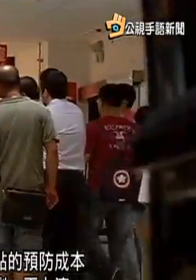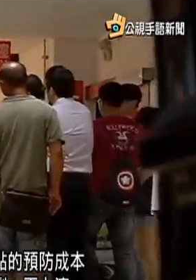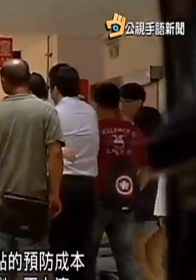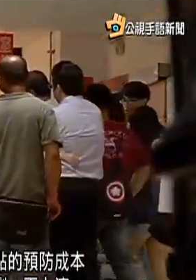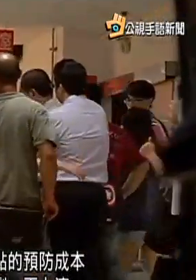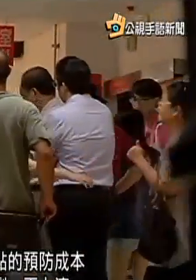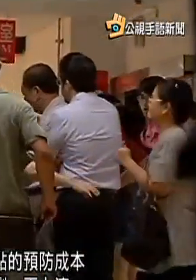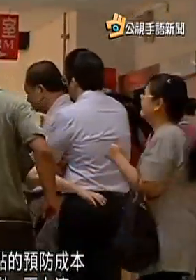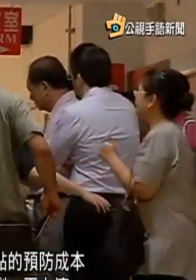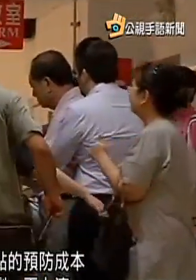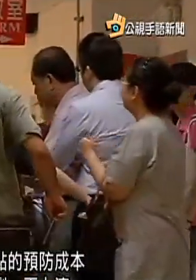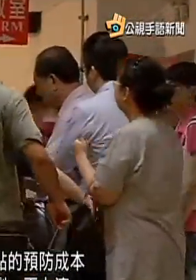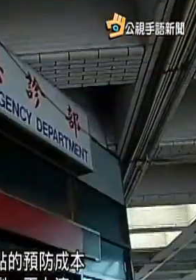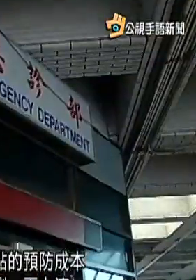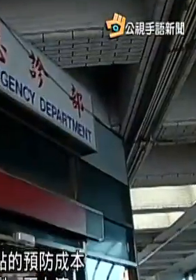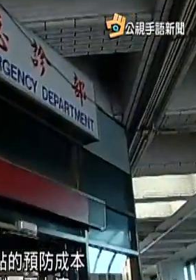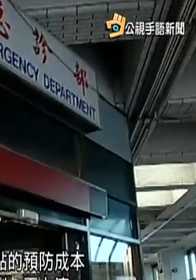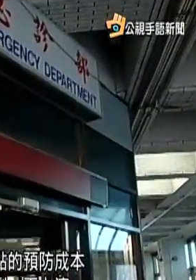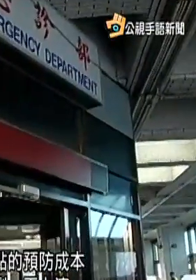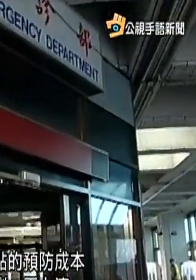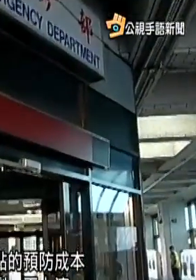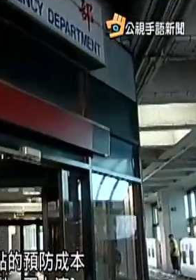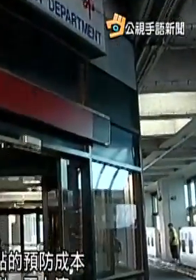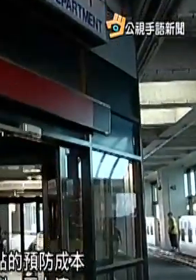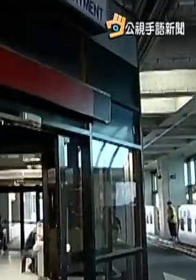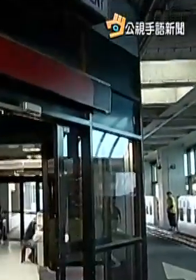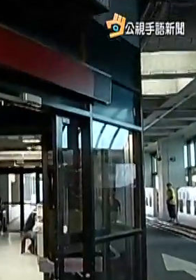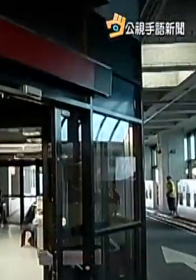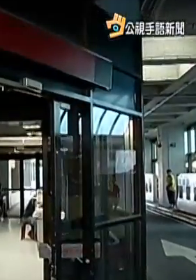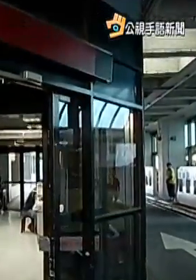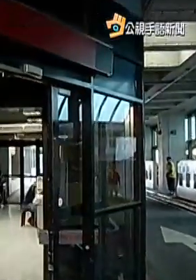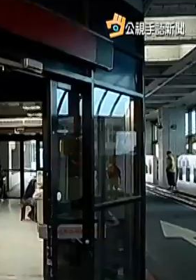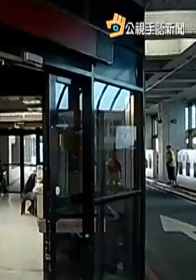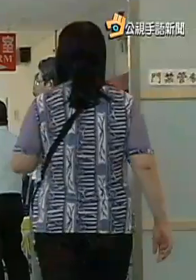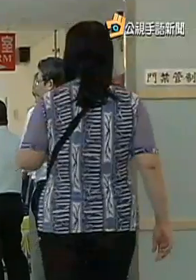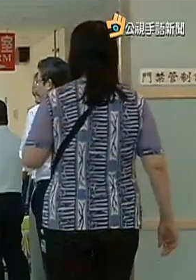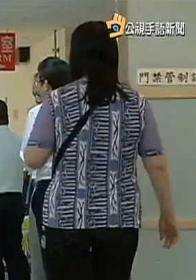成本，才能避免悲剧一再上演。记者蔡慧玲、邱福才台北报道。